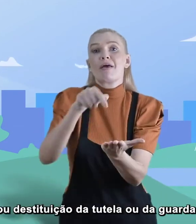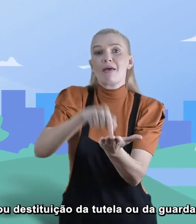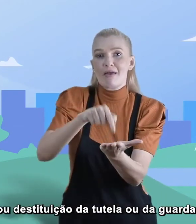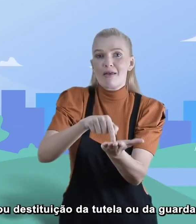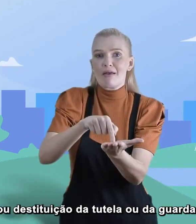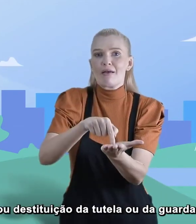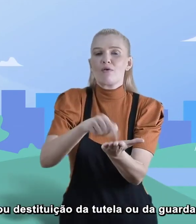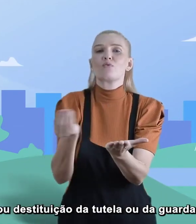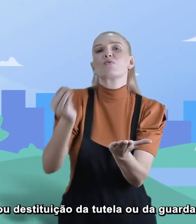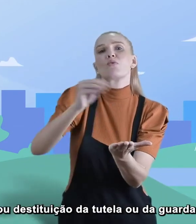ou da guarda.